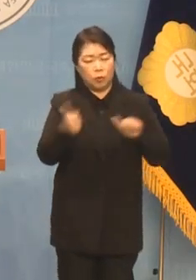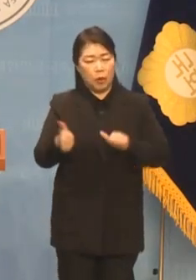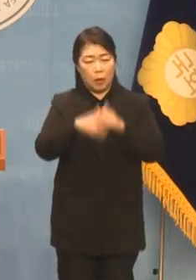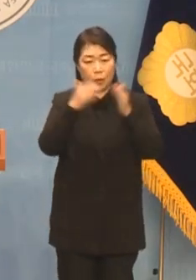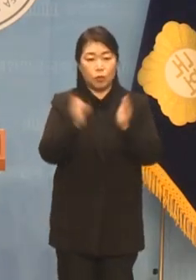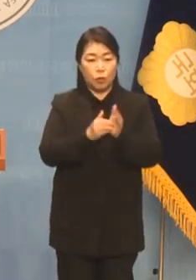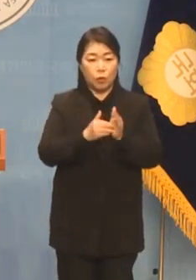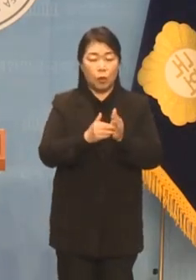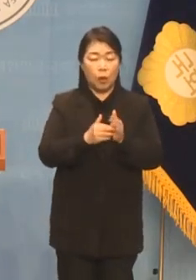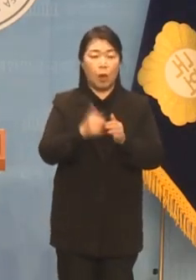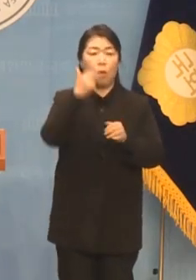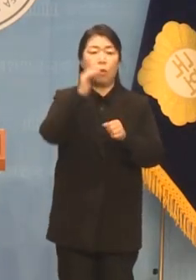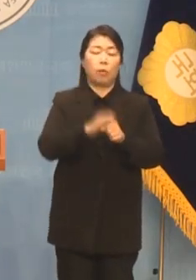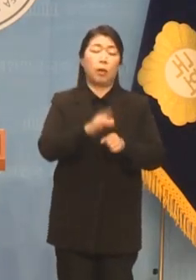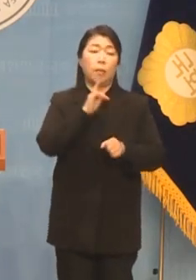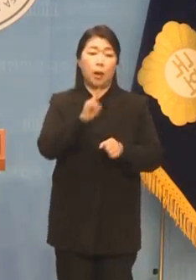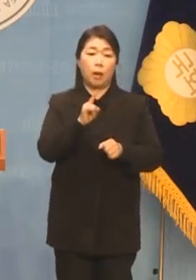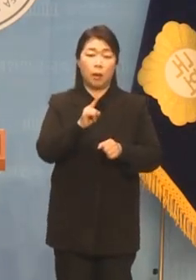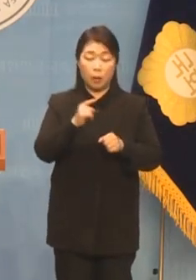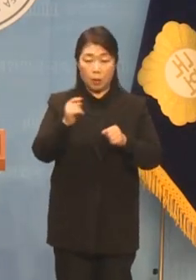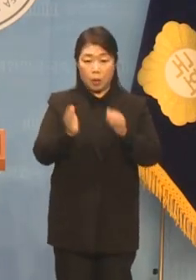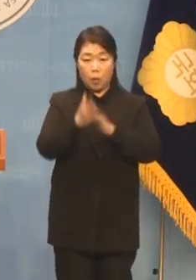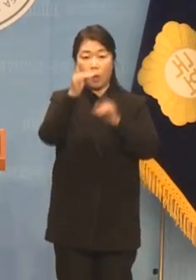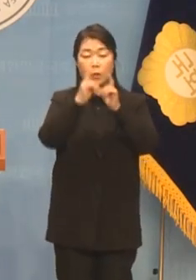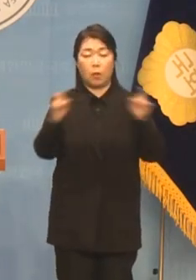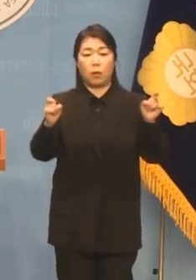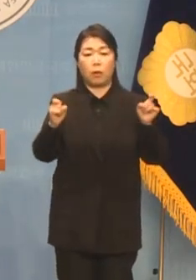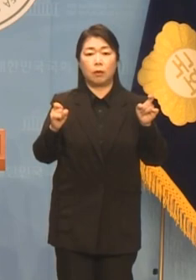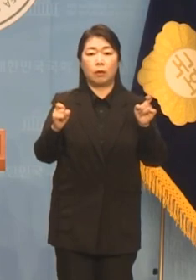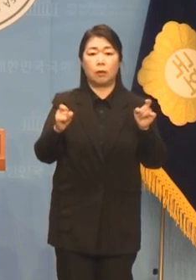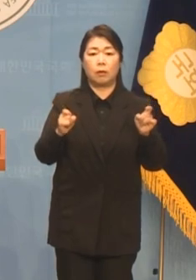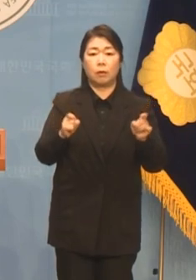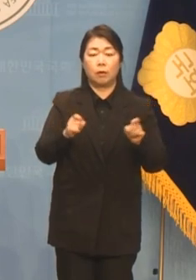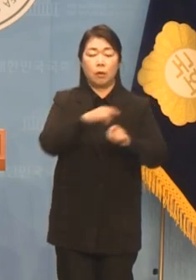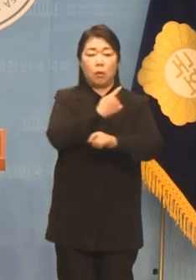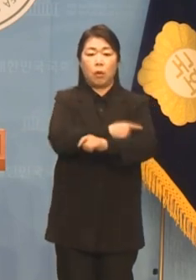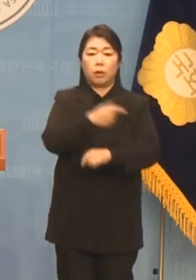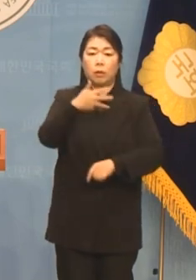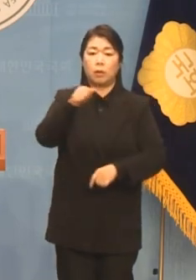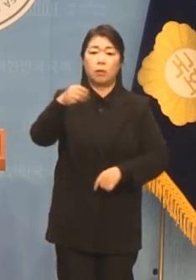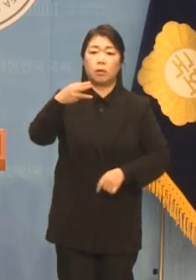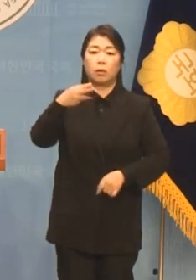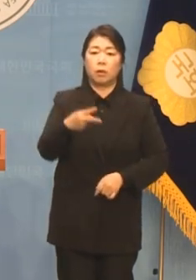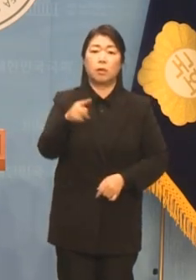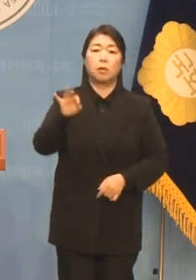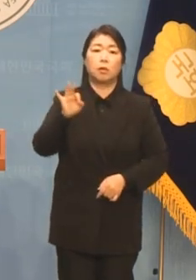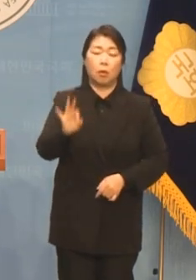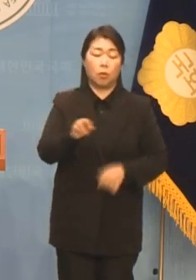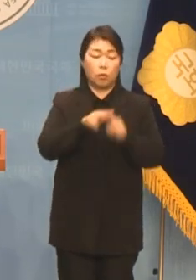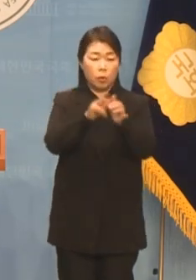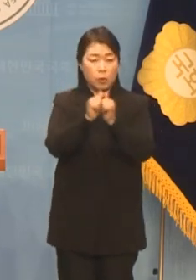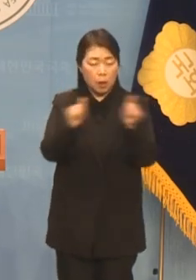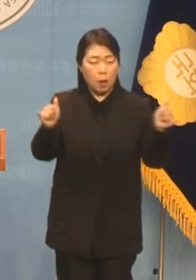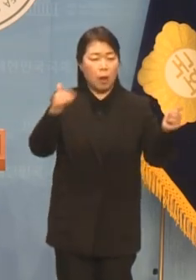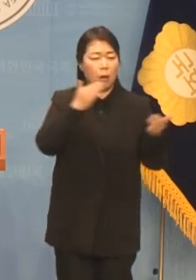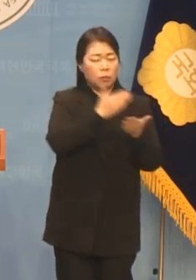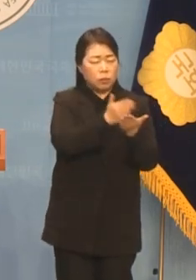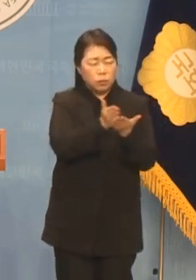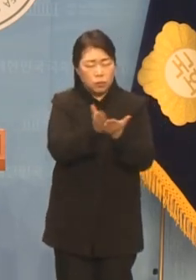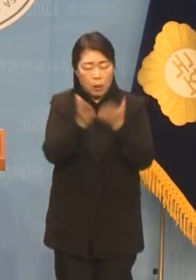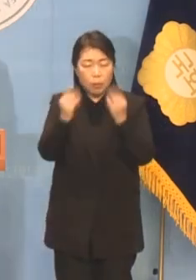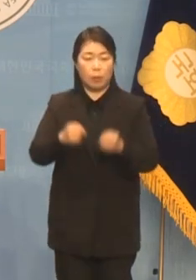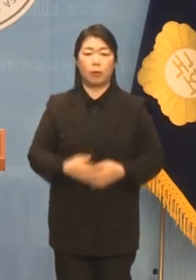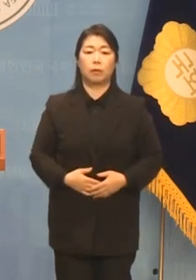권칠성 후보 등 천남 장병들의 명예를 짓고 유적들의 상